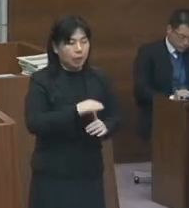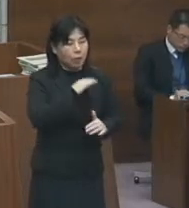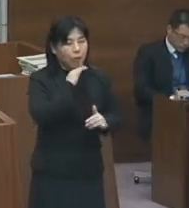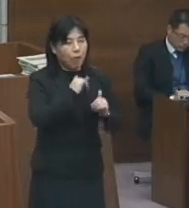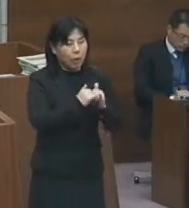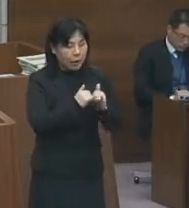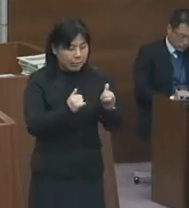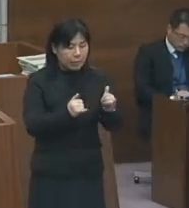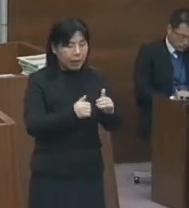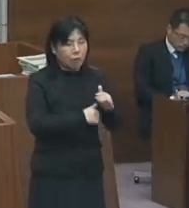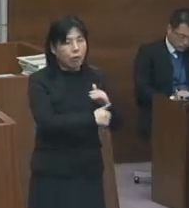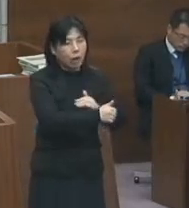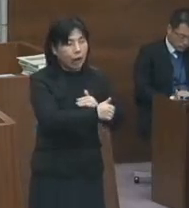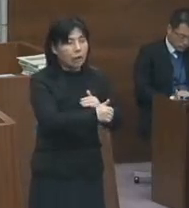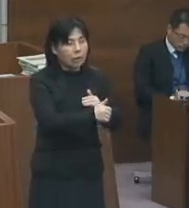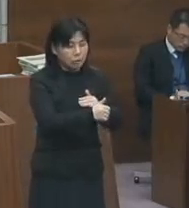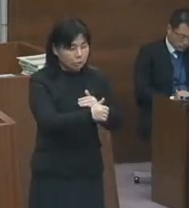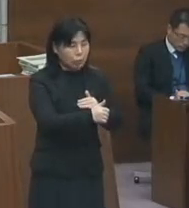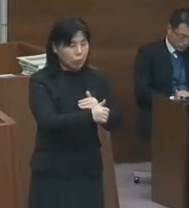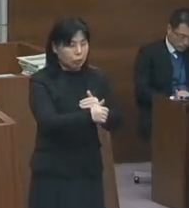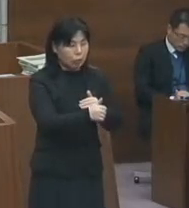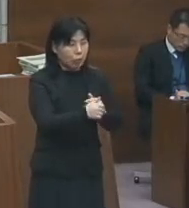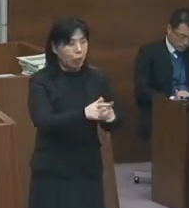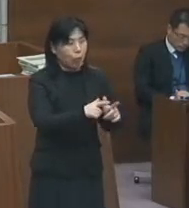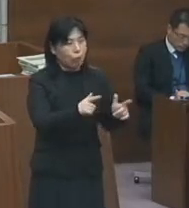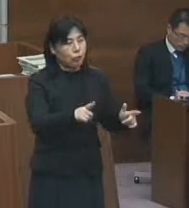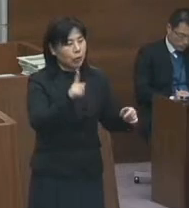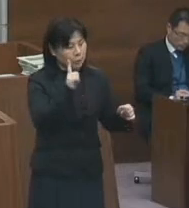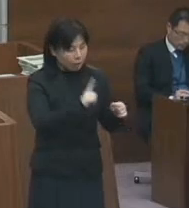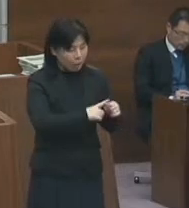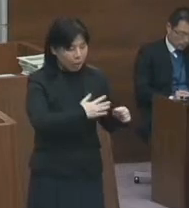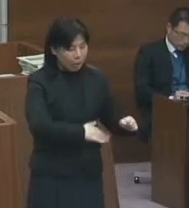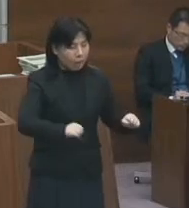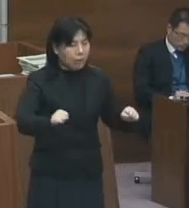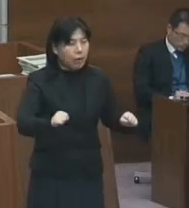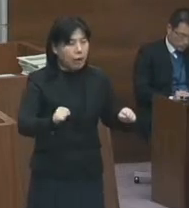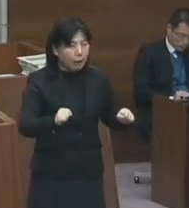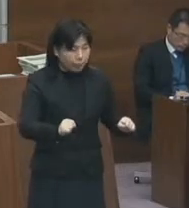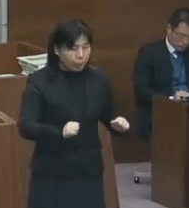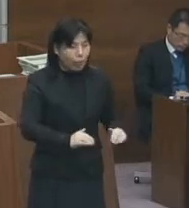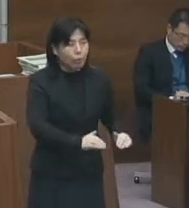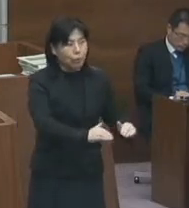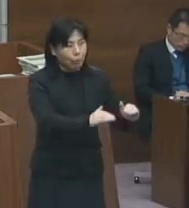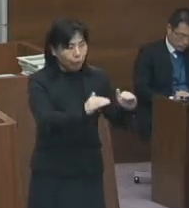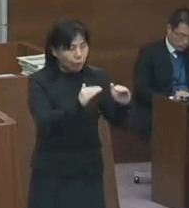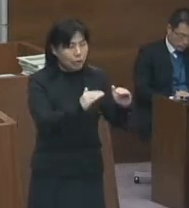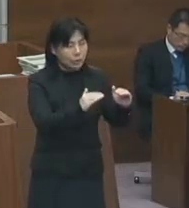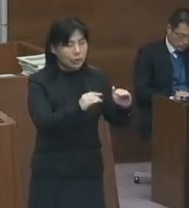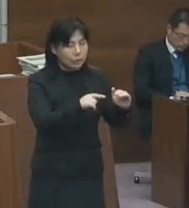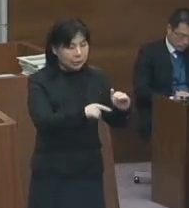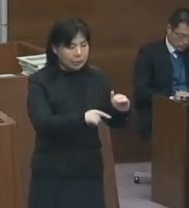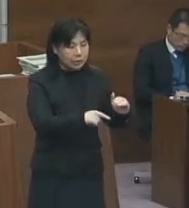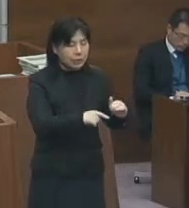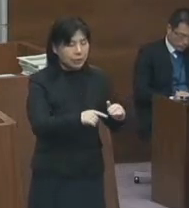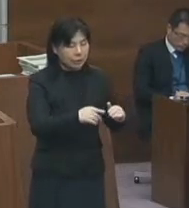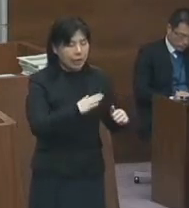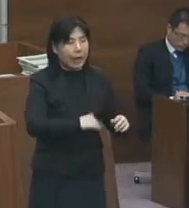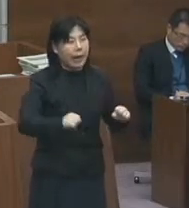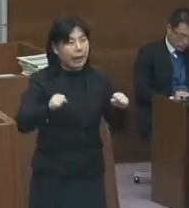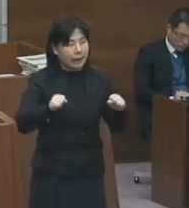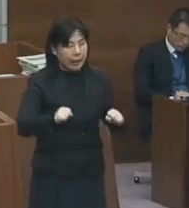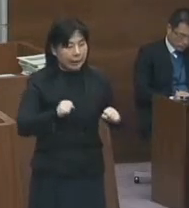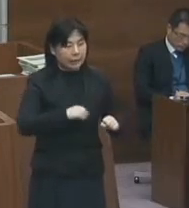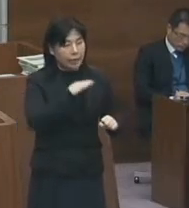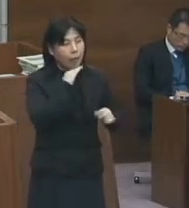の外出機会を増やすための取り組みは、健康増進、元気高齢者を増やすことにもつながり、経